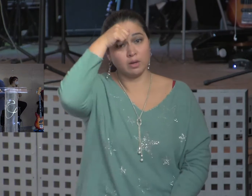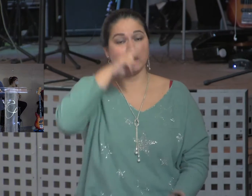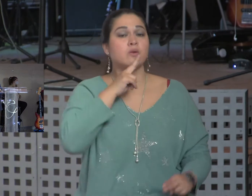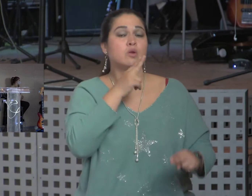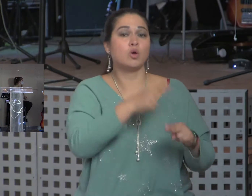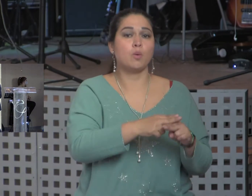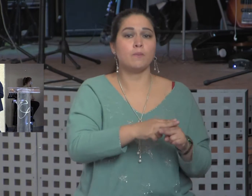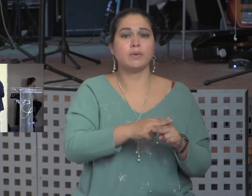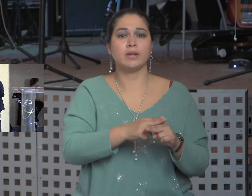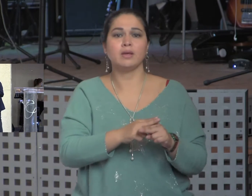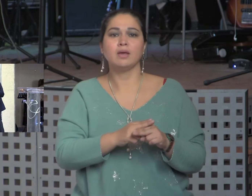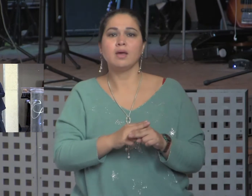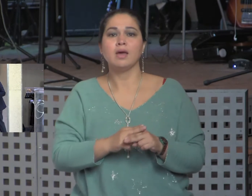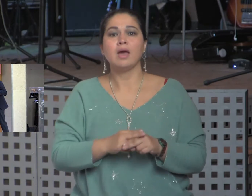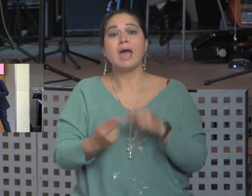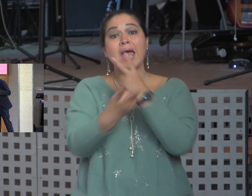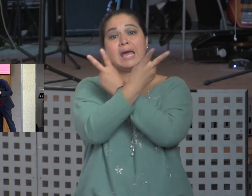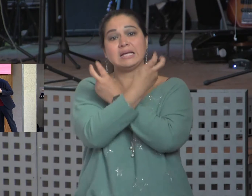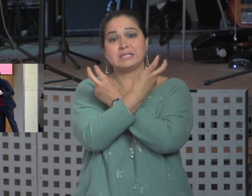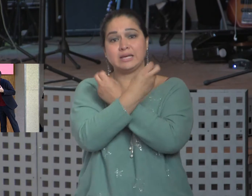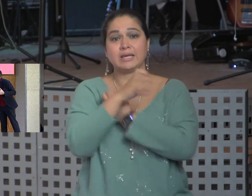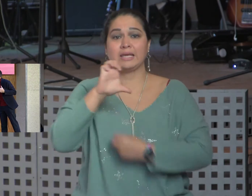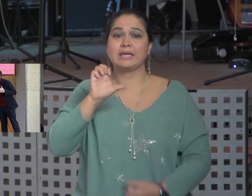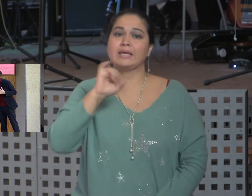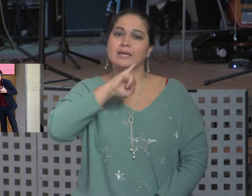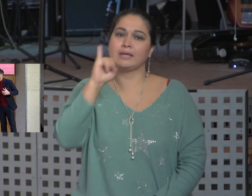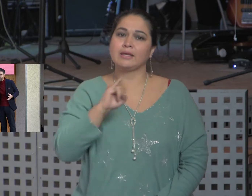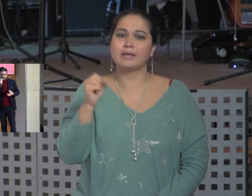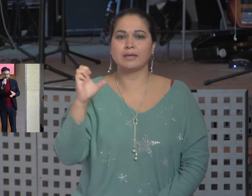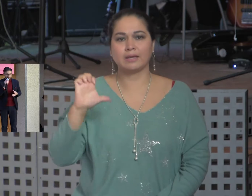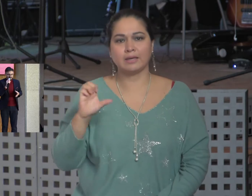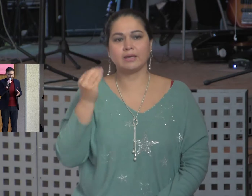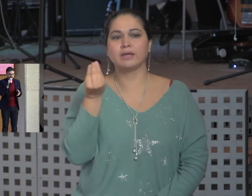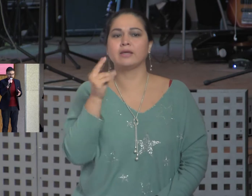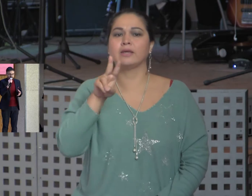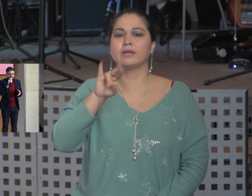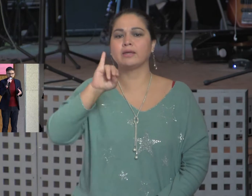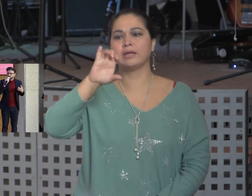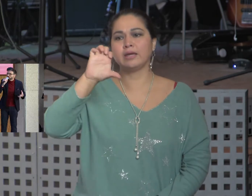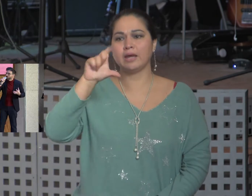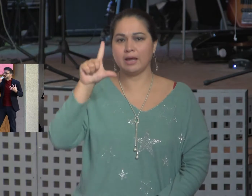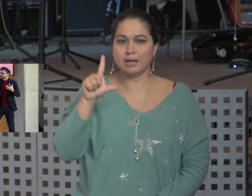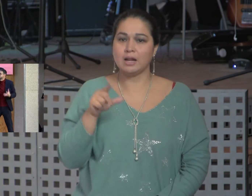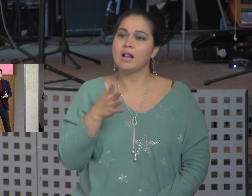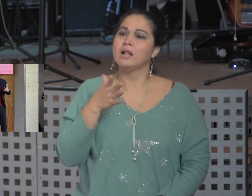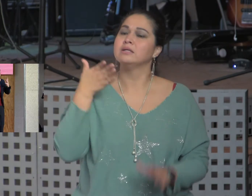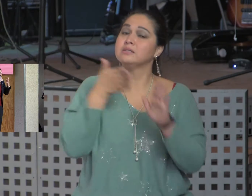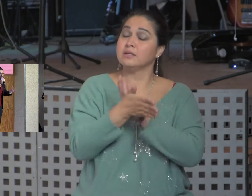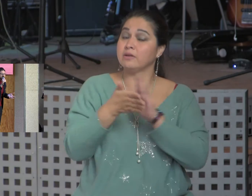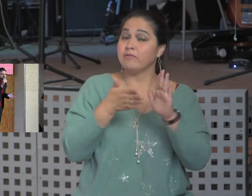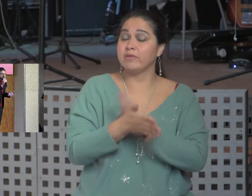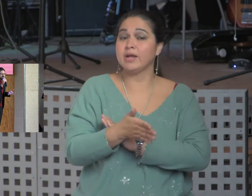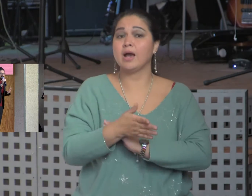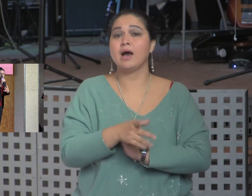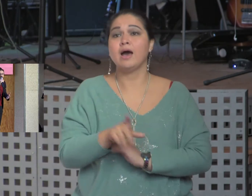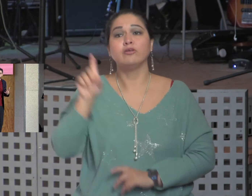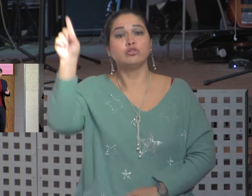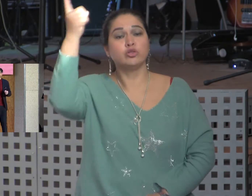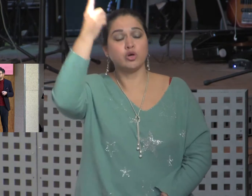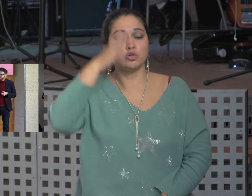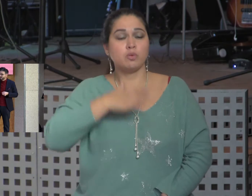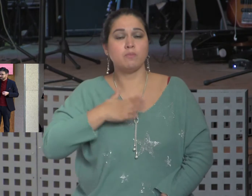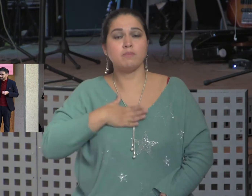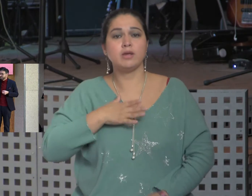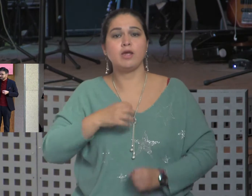Ezequiel significa Dios es mi fortaleza. Pero ¿cómo va a ir uno al cautiverio